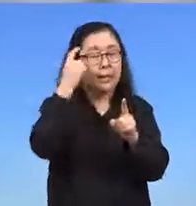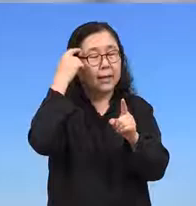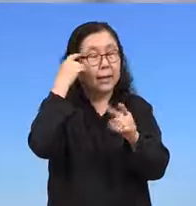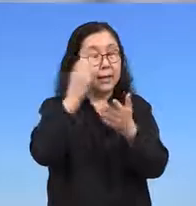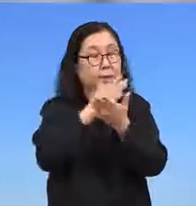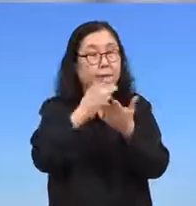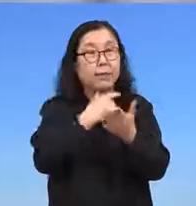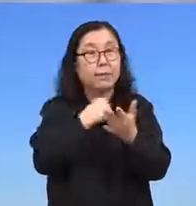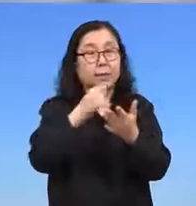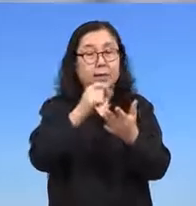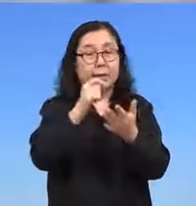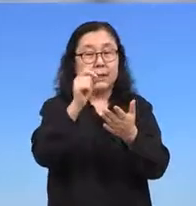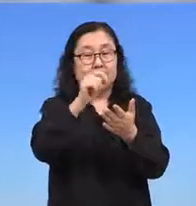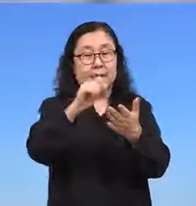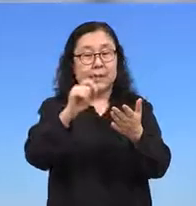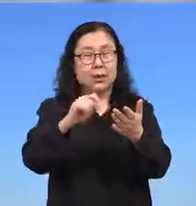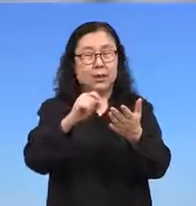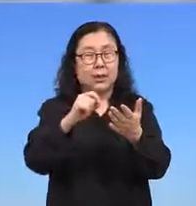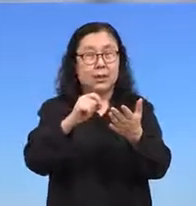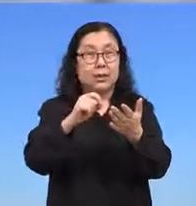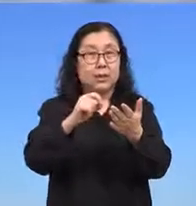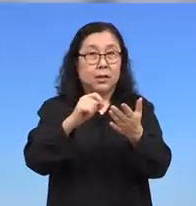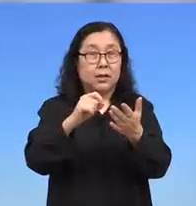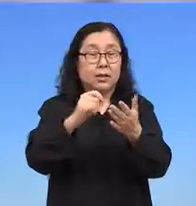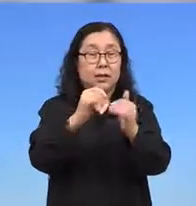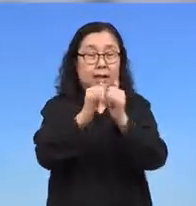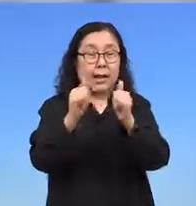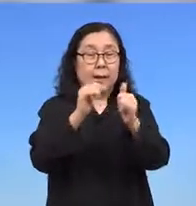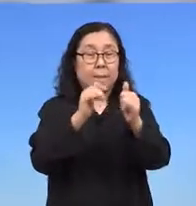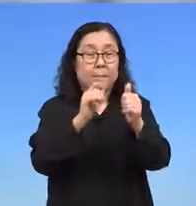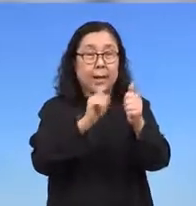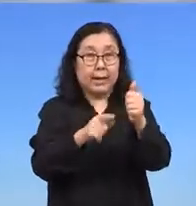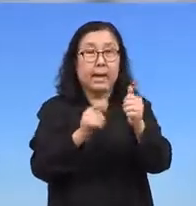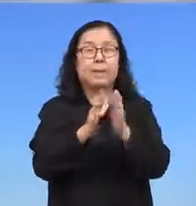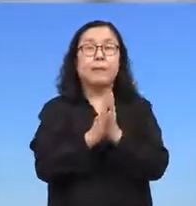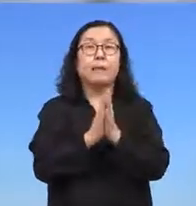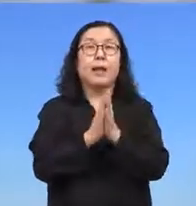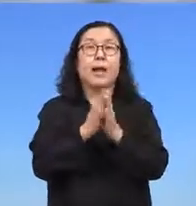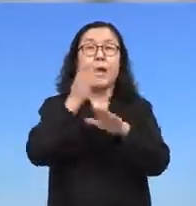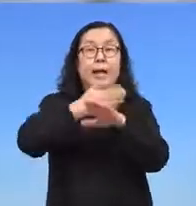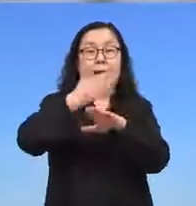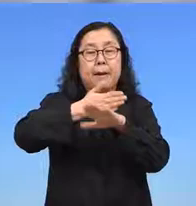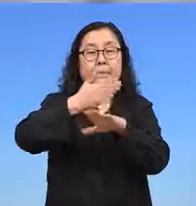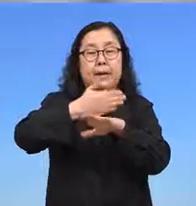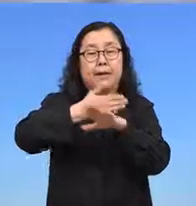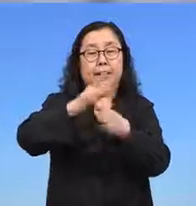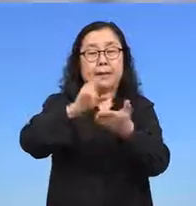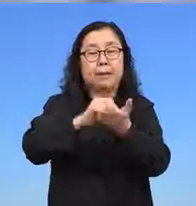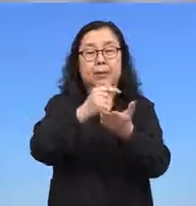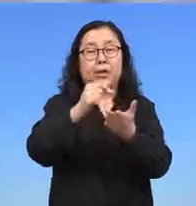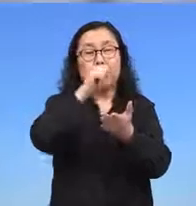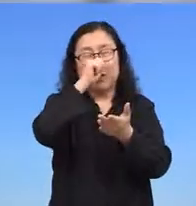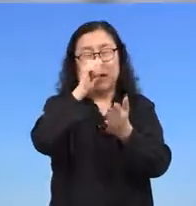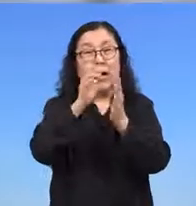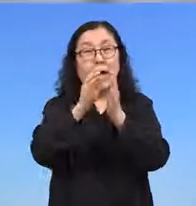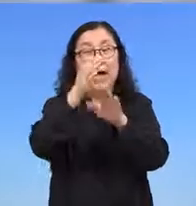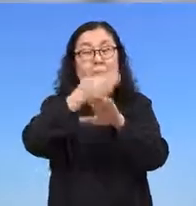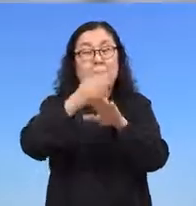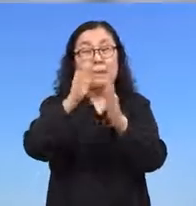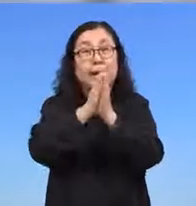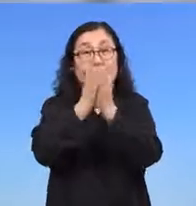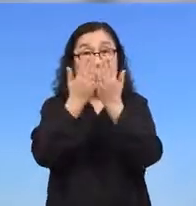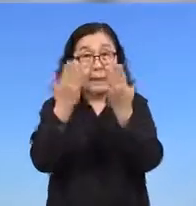제가 그렇게 글을 올려주시는 분에게 글쎄 이번에 쓴 감사라는 제목 자체가